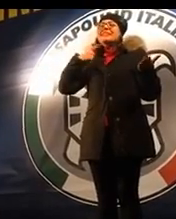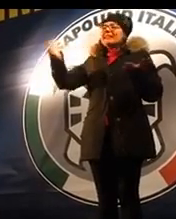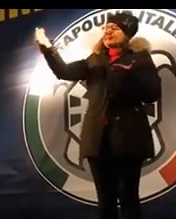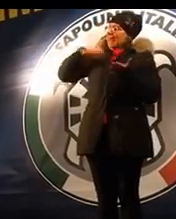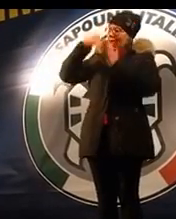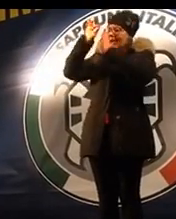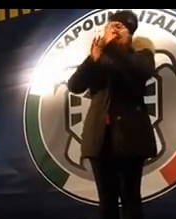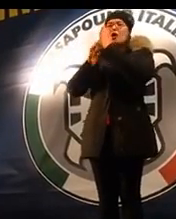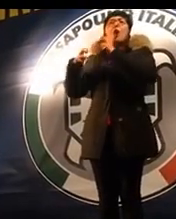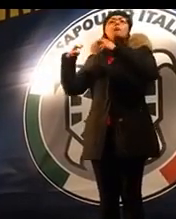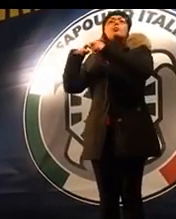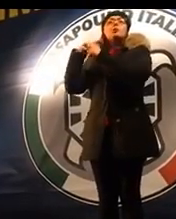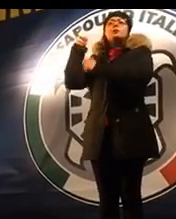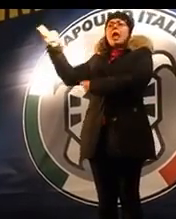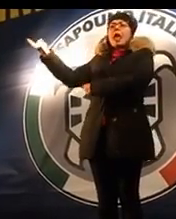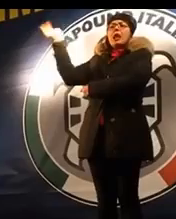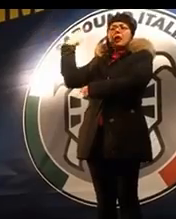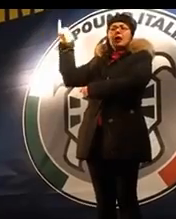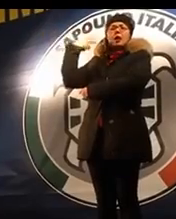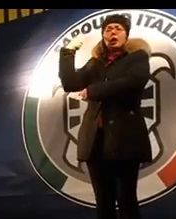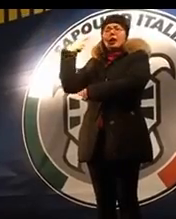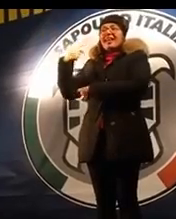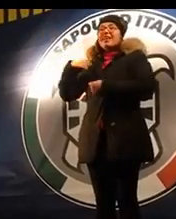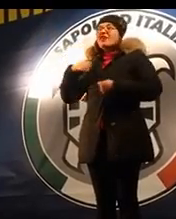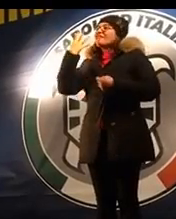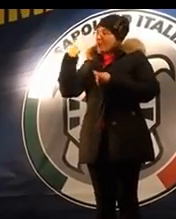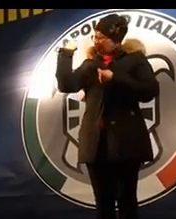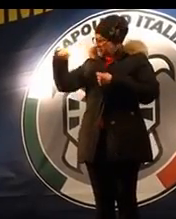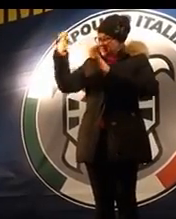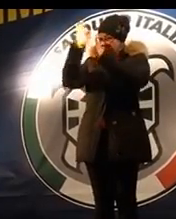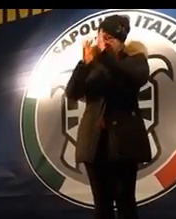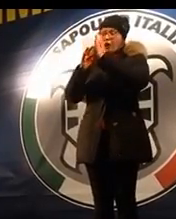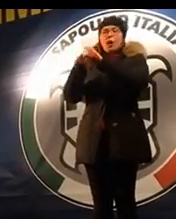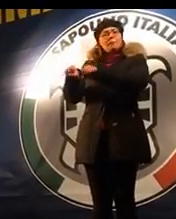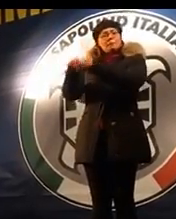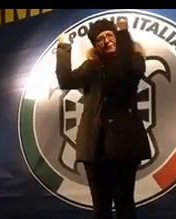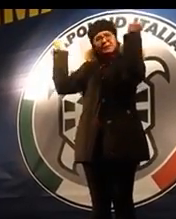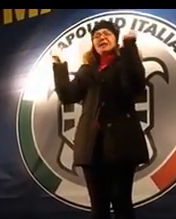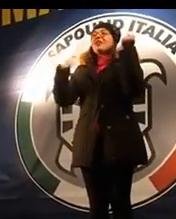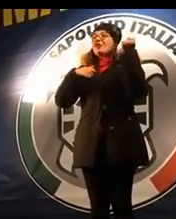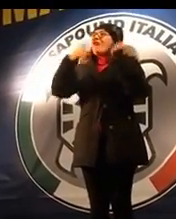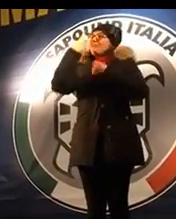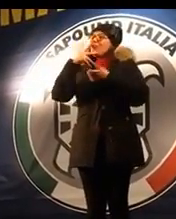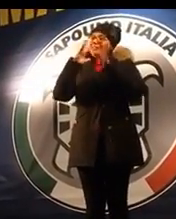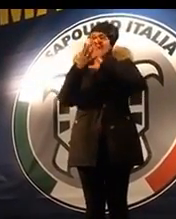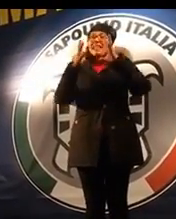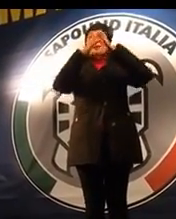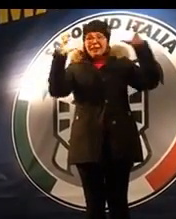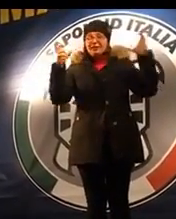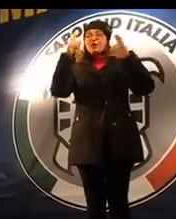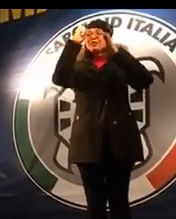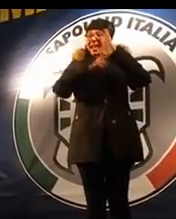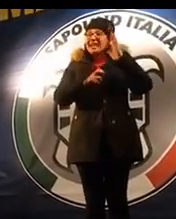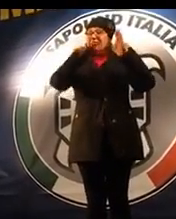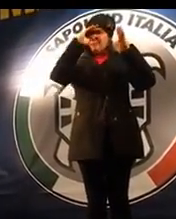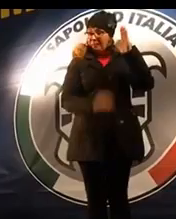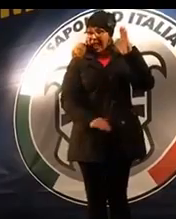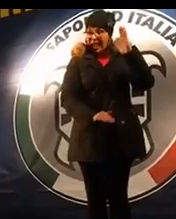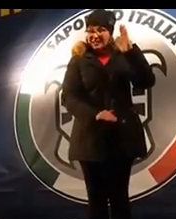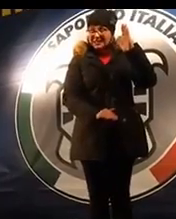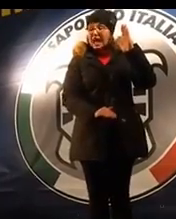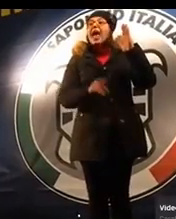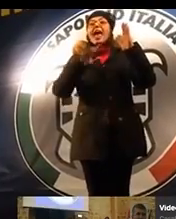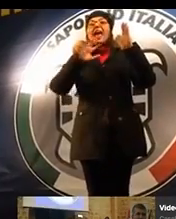noi le rompiamo quelle regole potremo avere contemporaneamente l'abbassamento delle tasse degli imprenditori, che vuol dire anche salari più alti per i